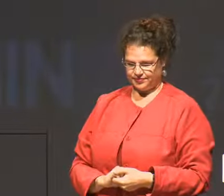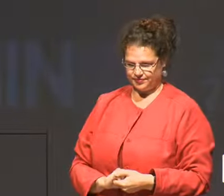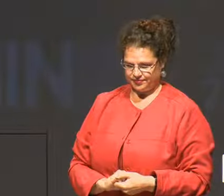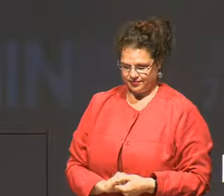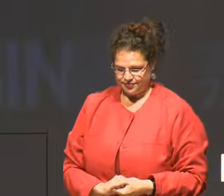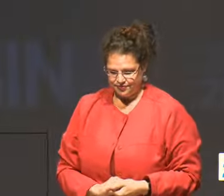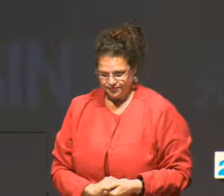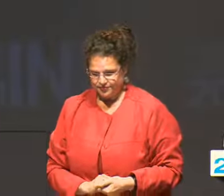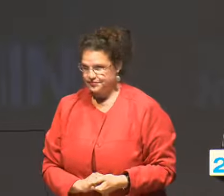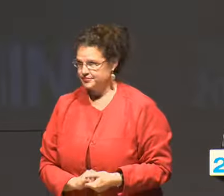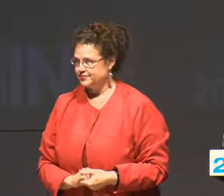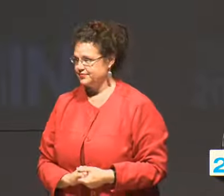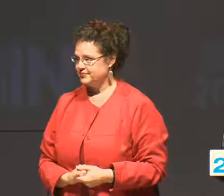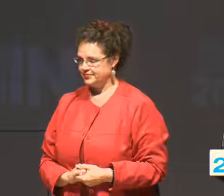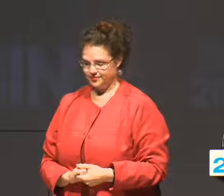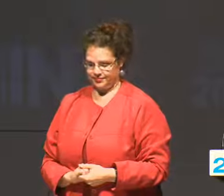dem ersten Buchstaben I.